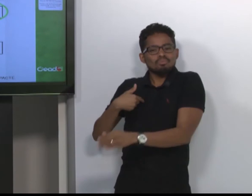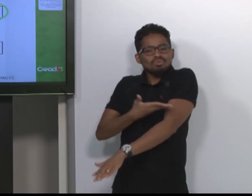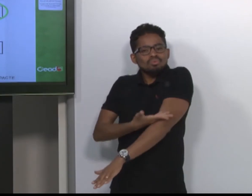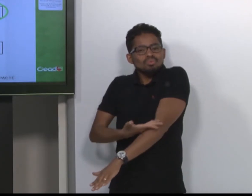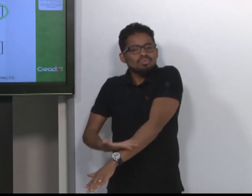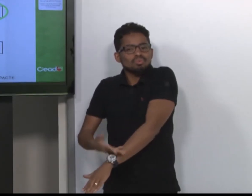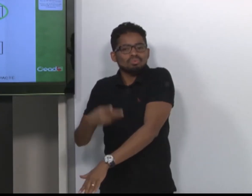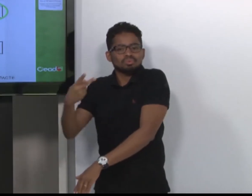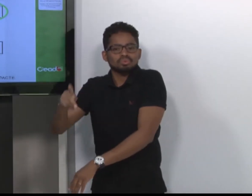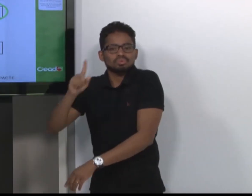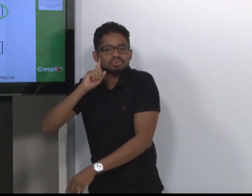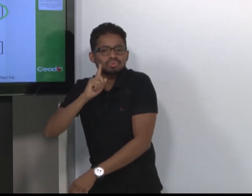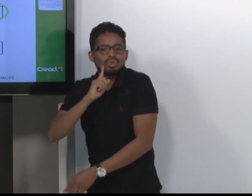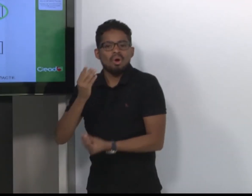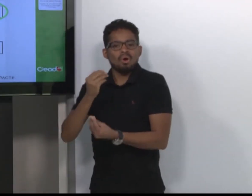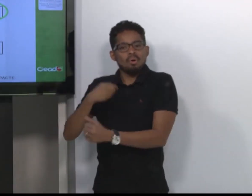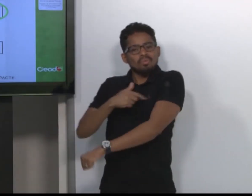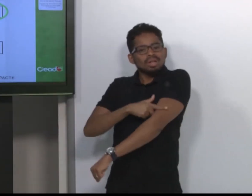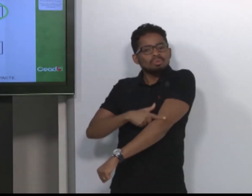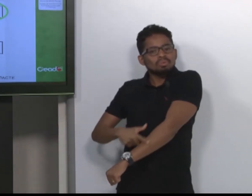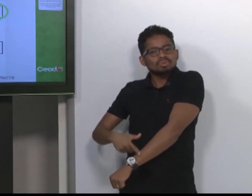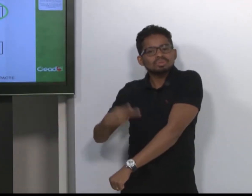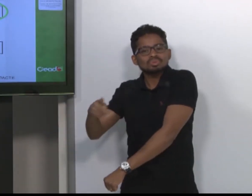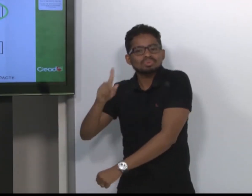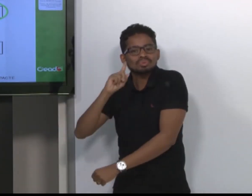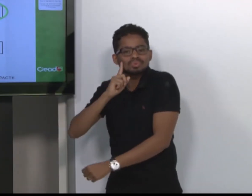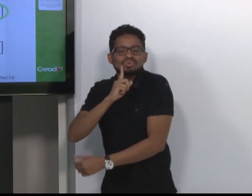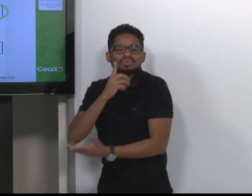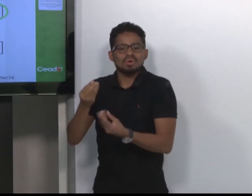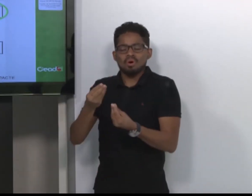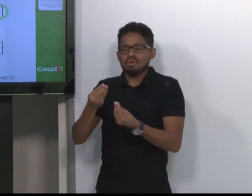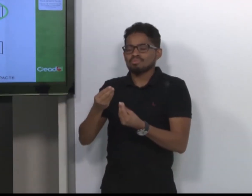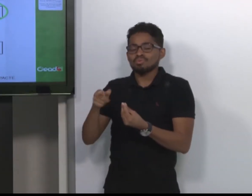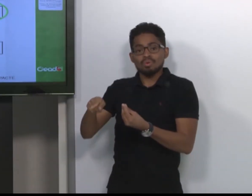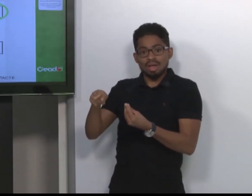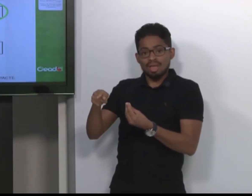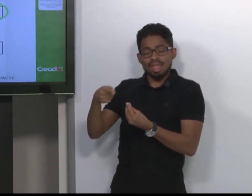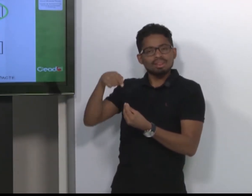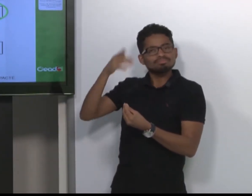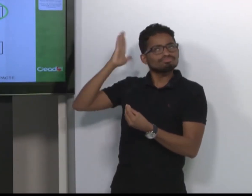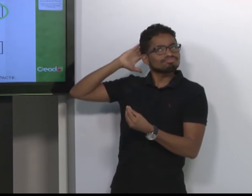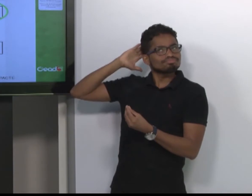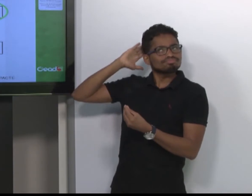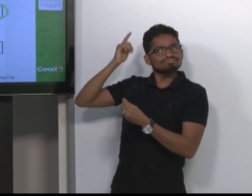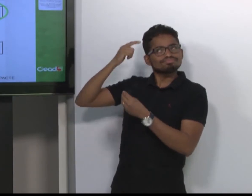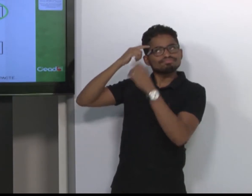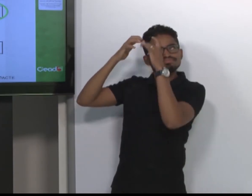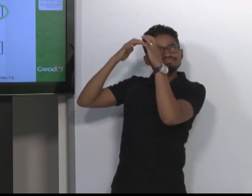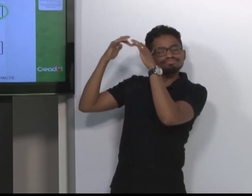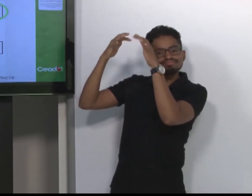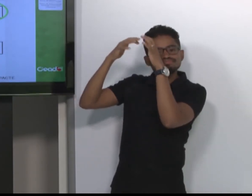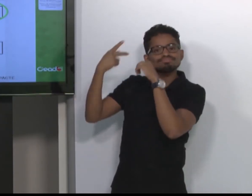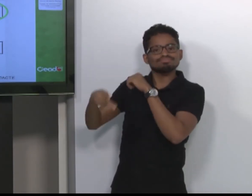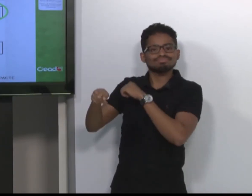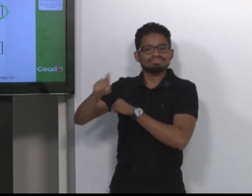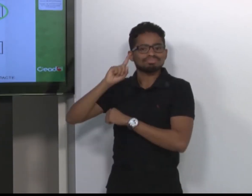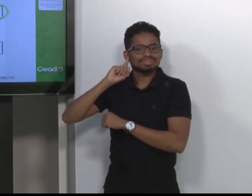surda, dos costumes dos surdos, que eu me insira nessa comunidade para entender